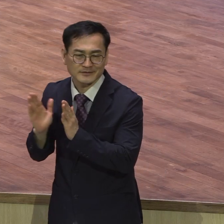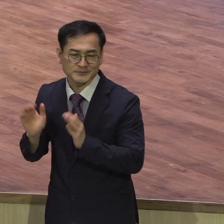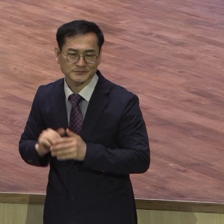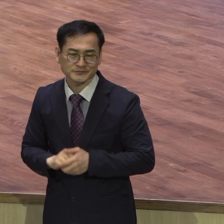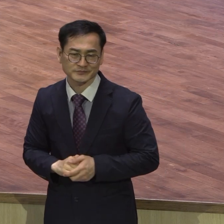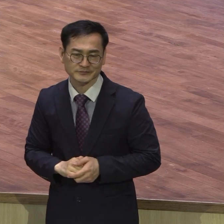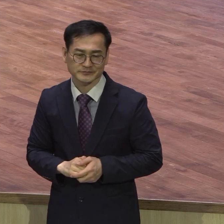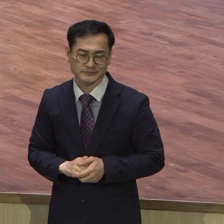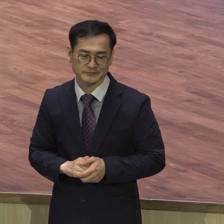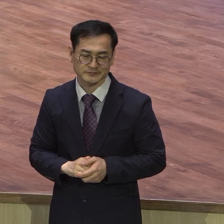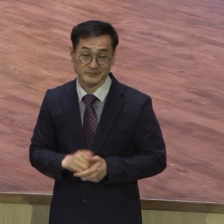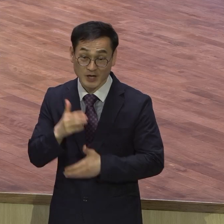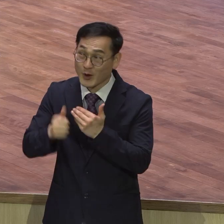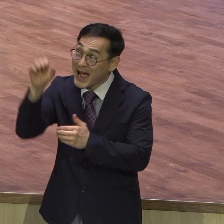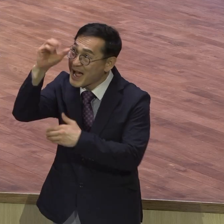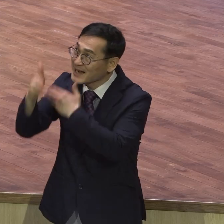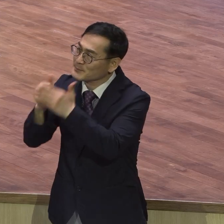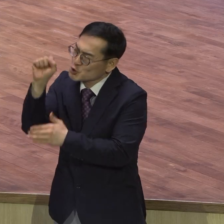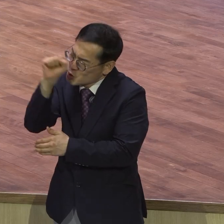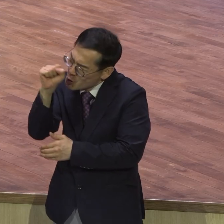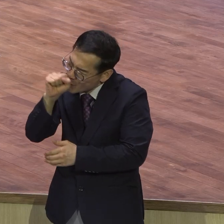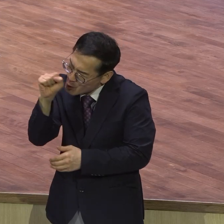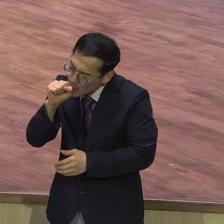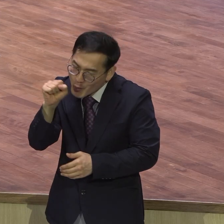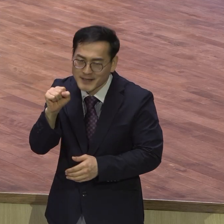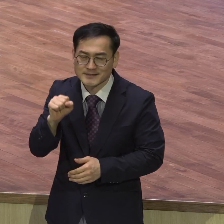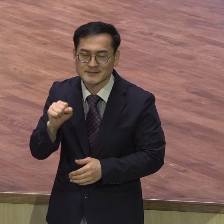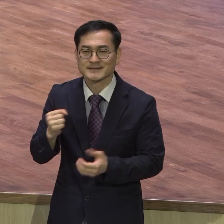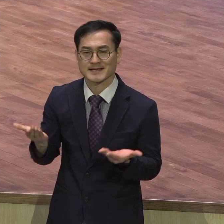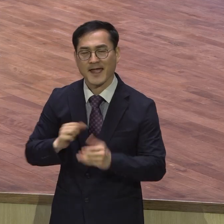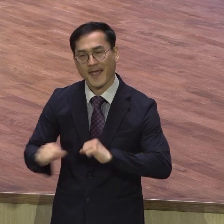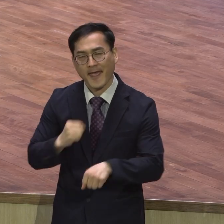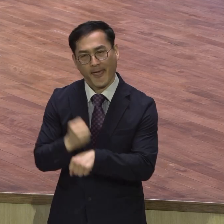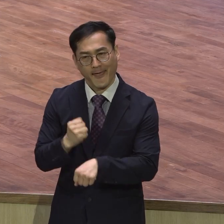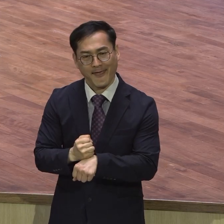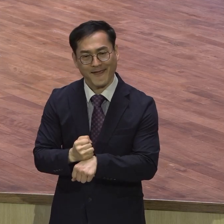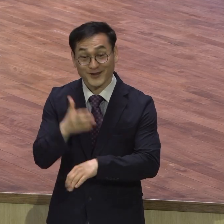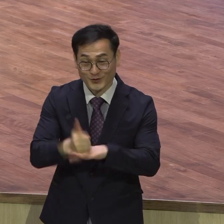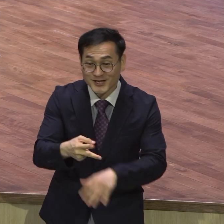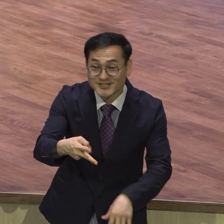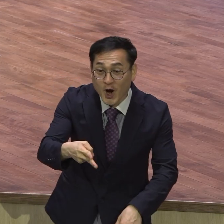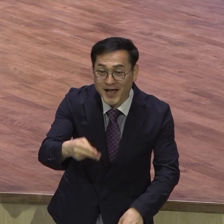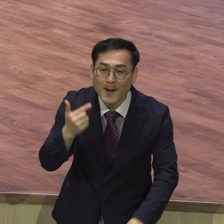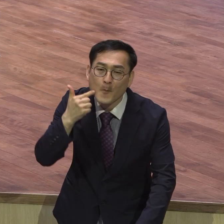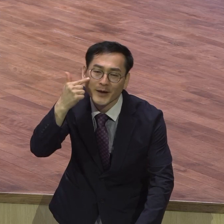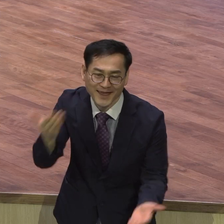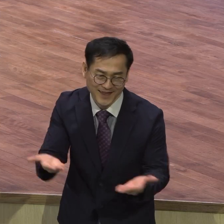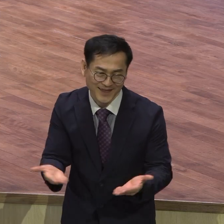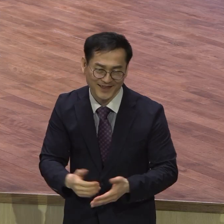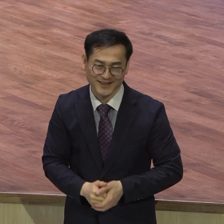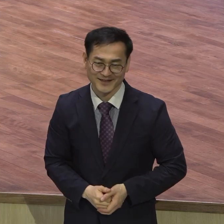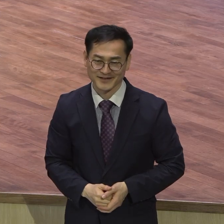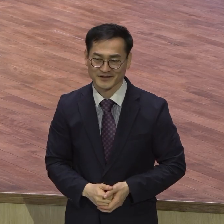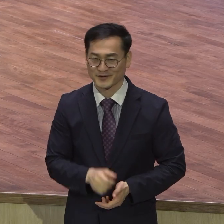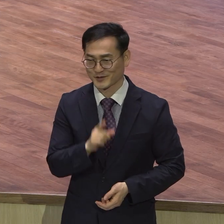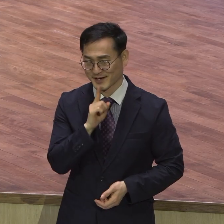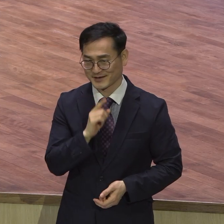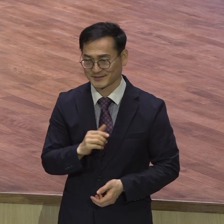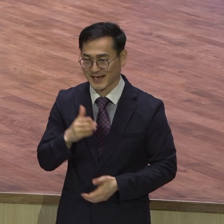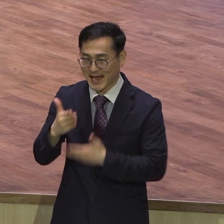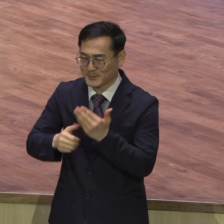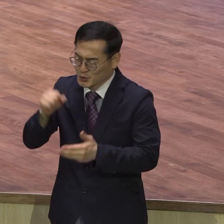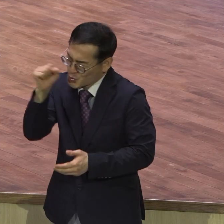목회를 해야 되겠다 그래서 젓가락을 목회라 하나님이 제일 좋아하는 하나님 젓가락이 어디로